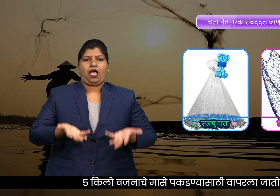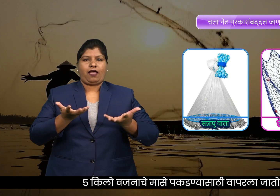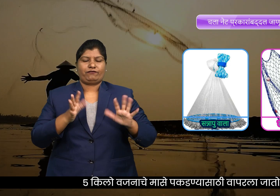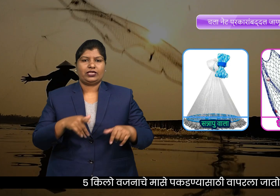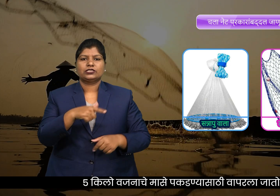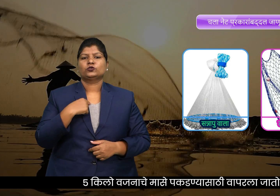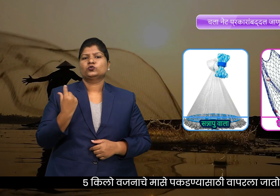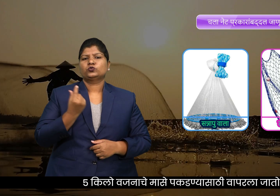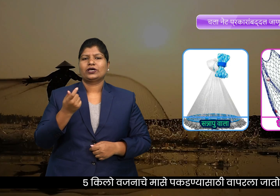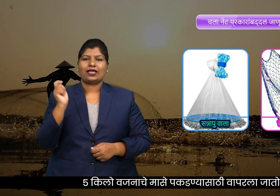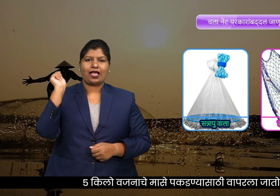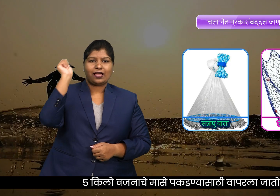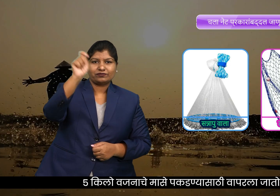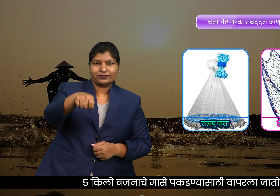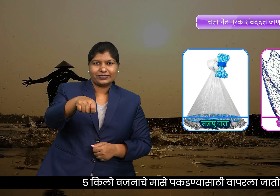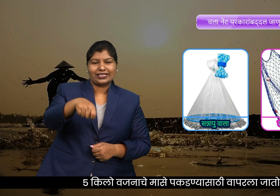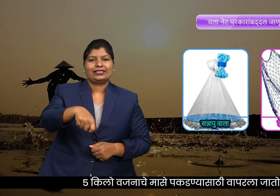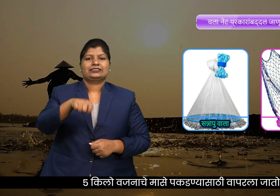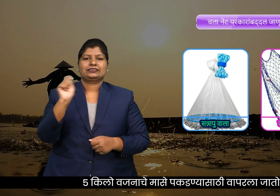वापरला जातो.